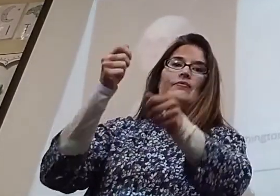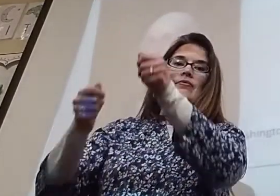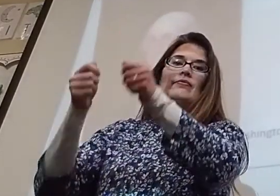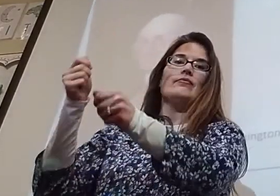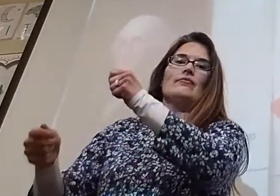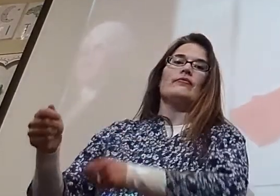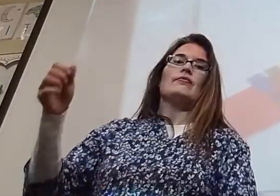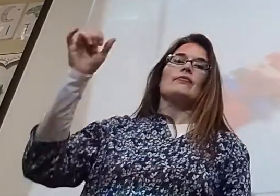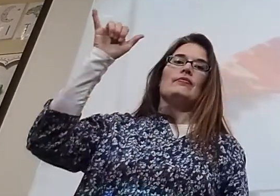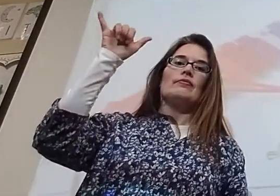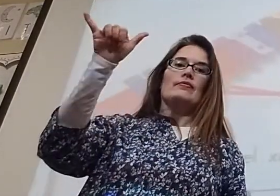xilófano, Y,